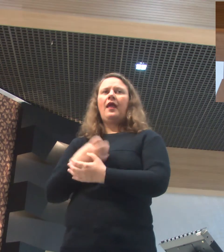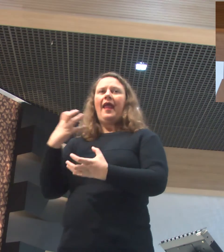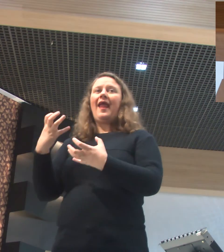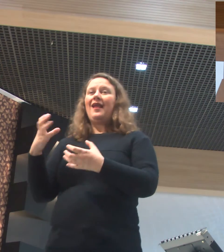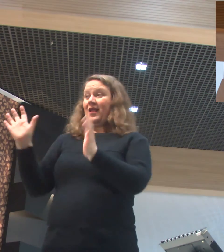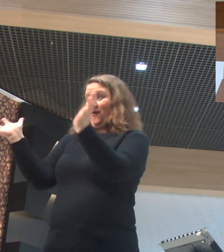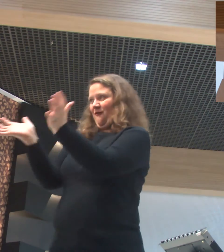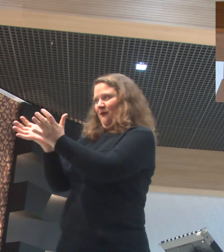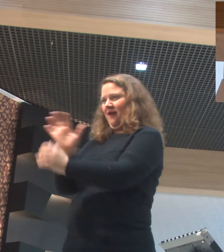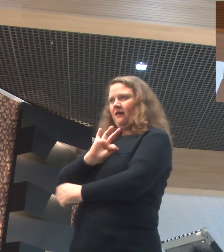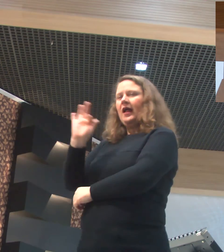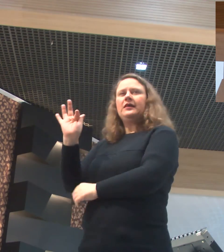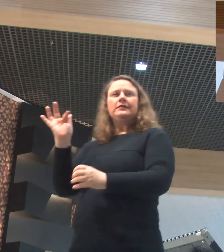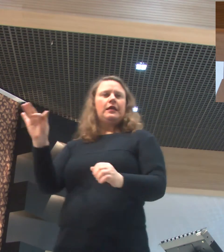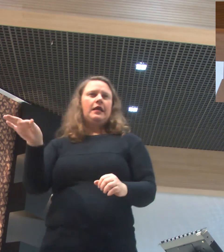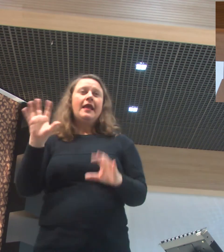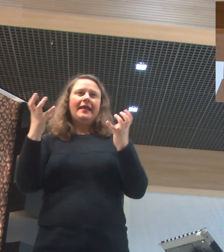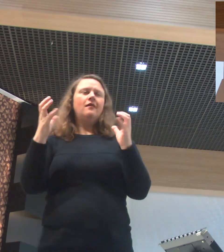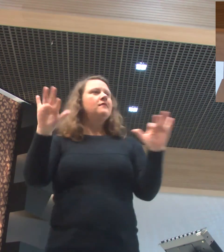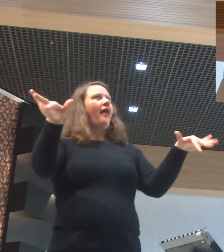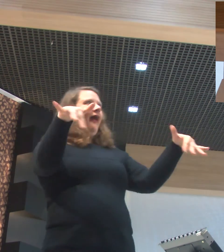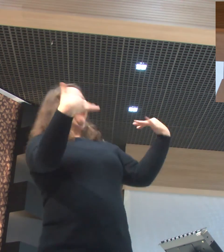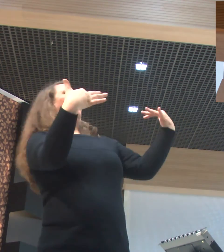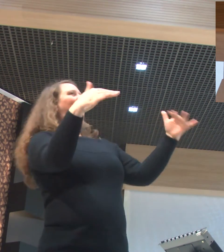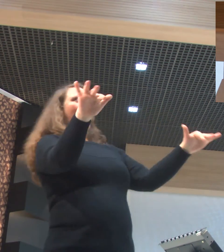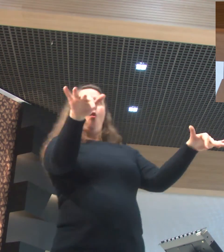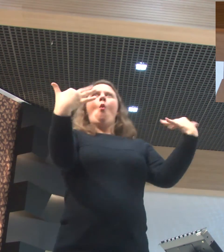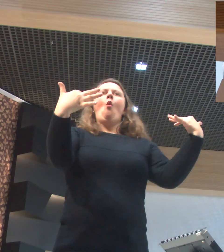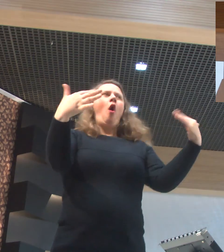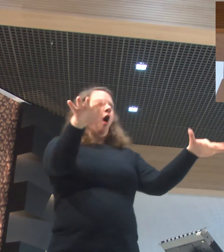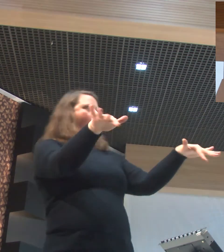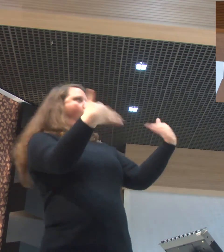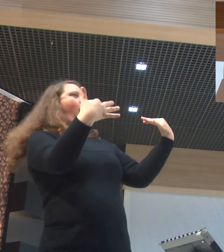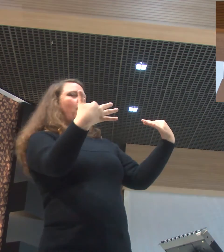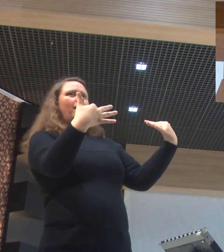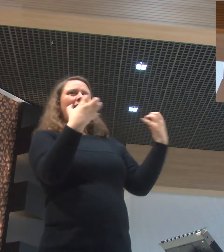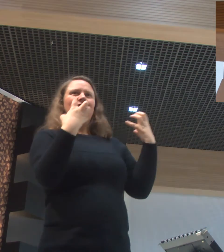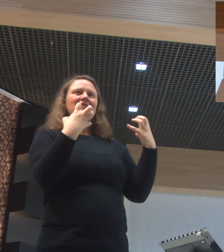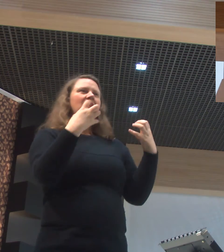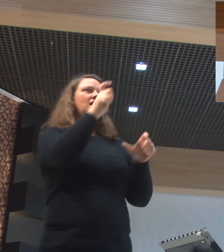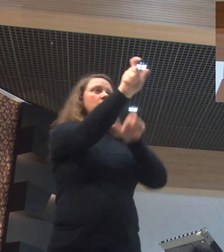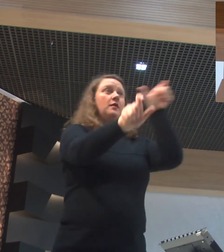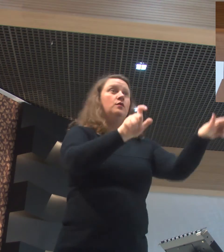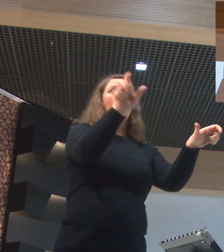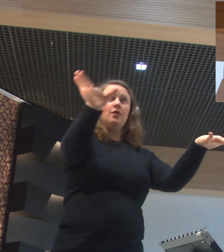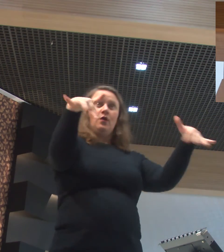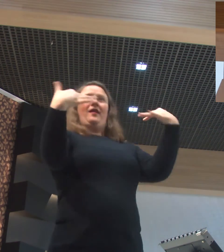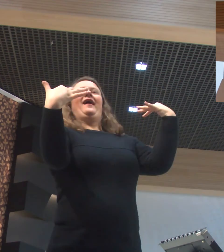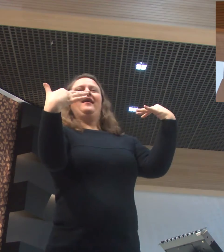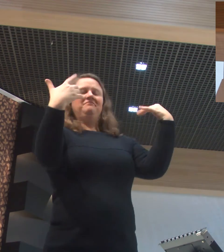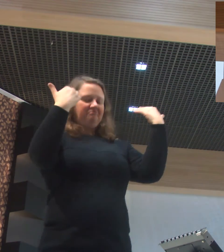impressionar homens, mas eles não tinham um coração que queria um relacionamento com Deus. Não, eles queriam